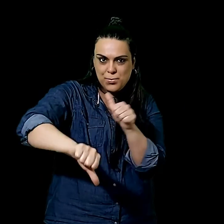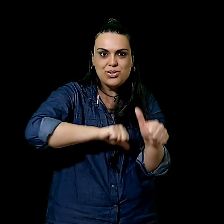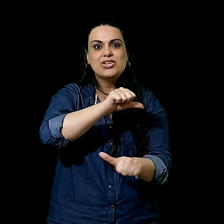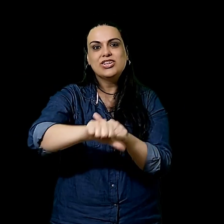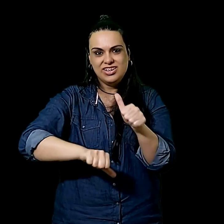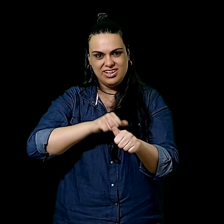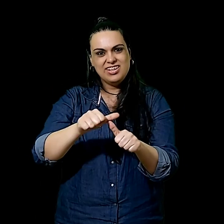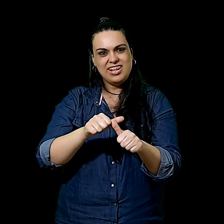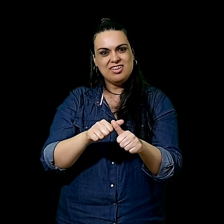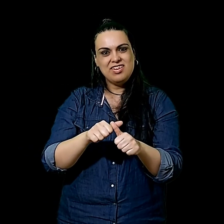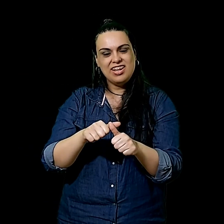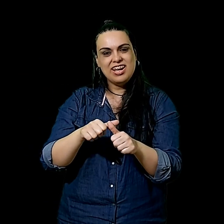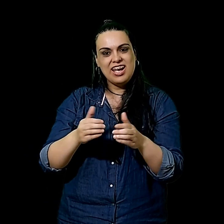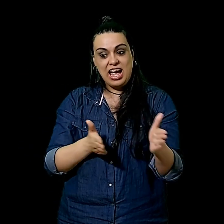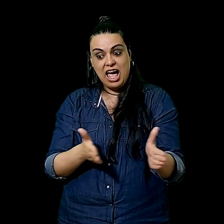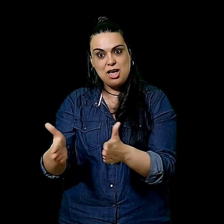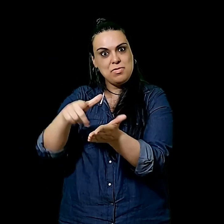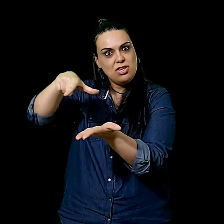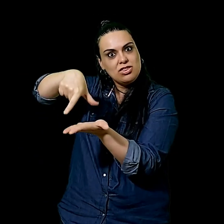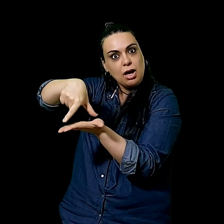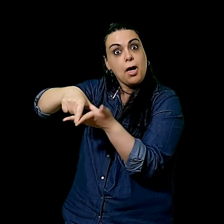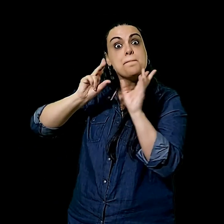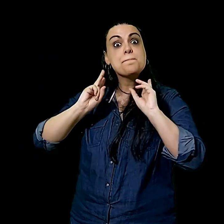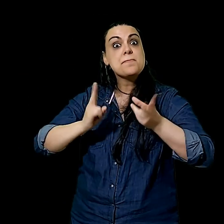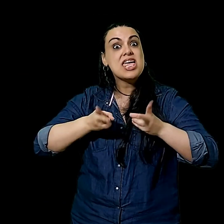agora vai nortear ele no final da sua jornada.